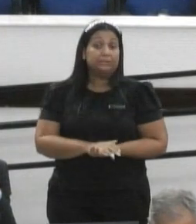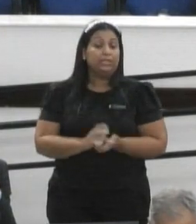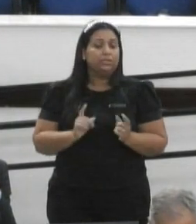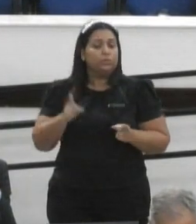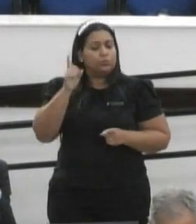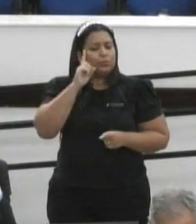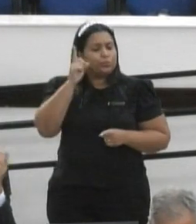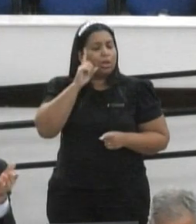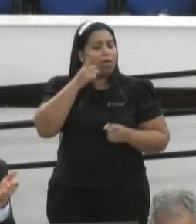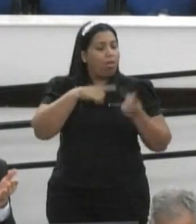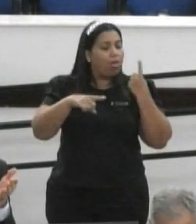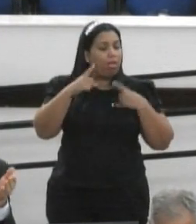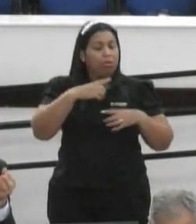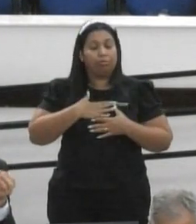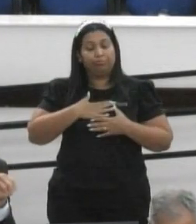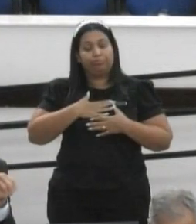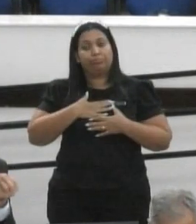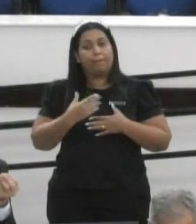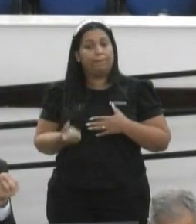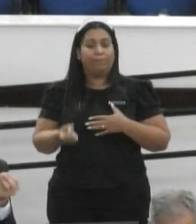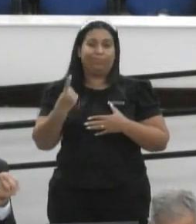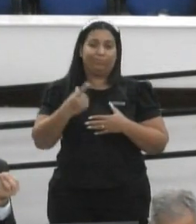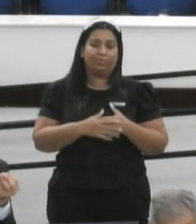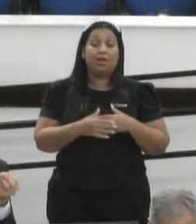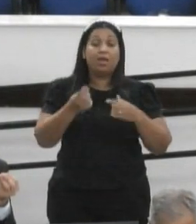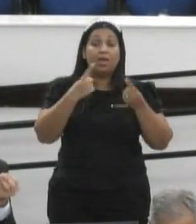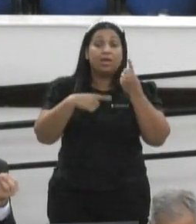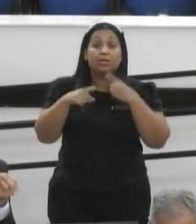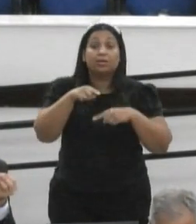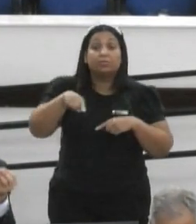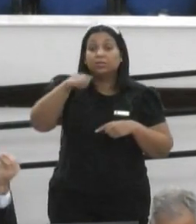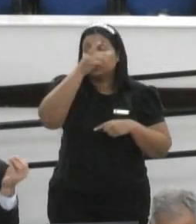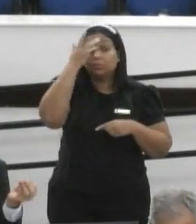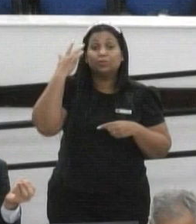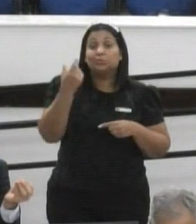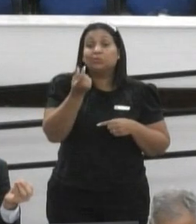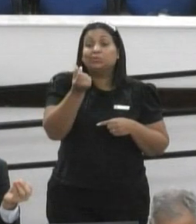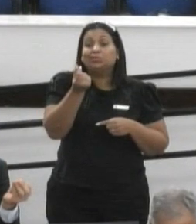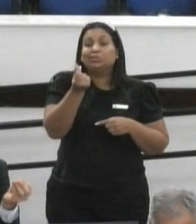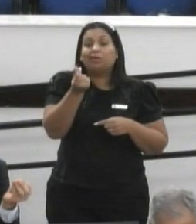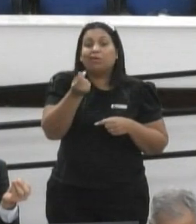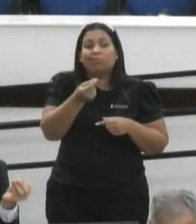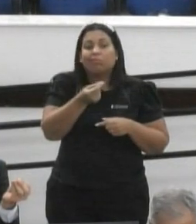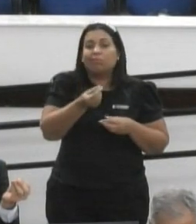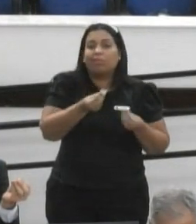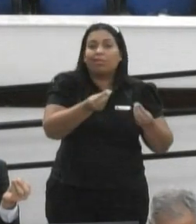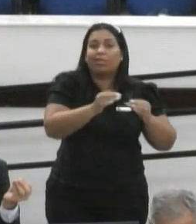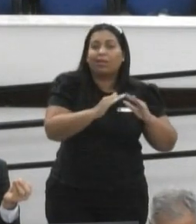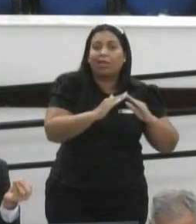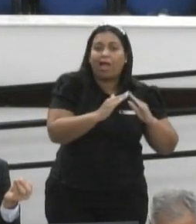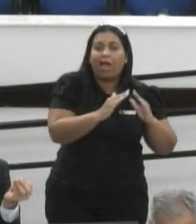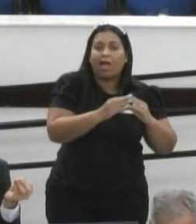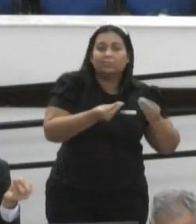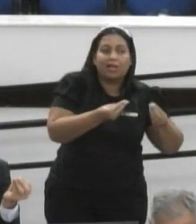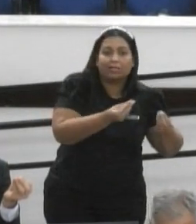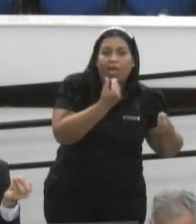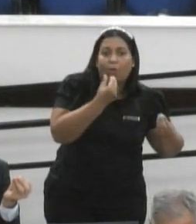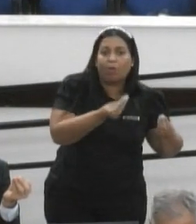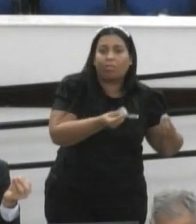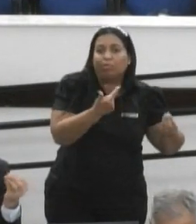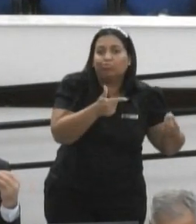reclamação que nos deixa muito indignado, porque é reclamação de gente que não tem dinheiro para colocar comida em casa. Então isso é muito